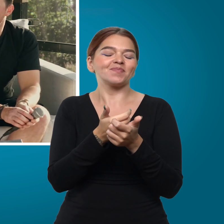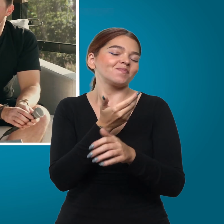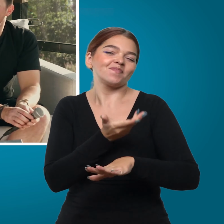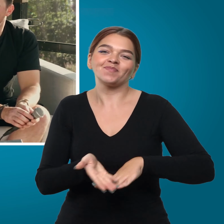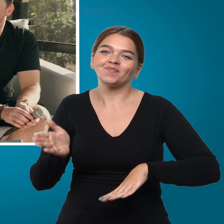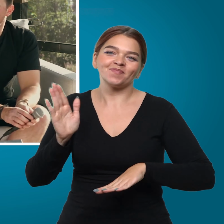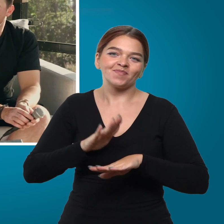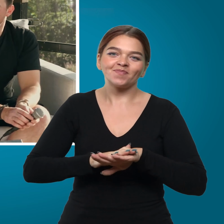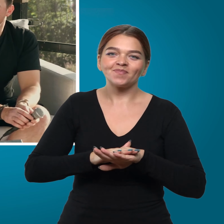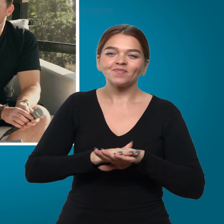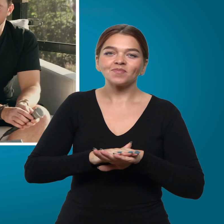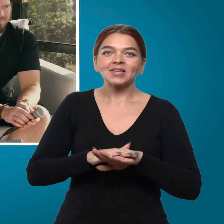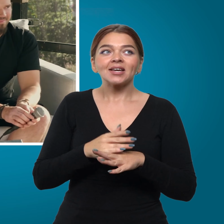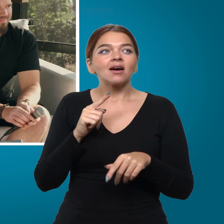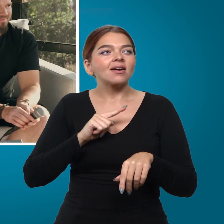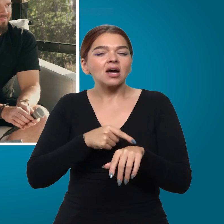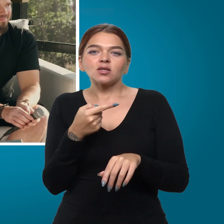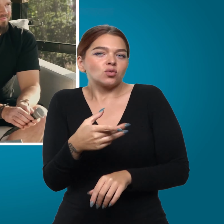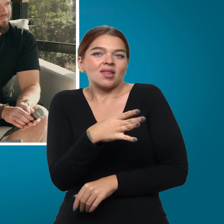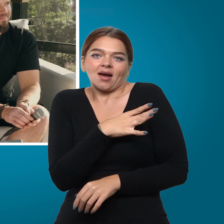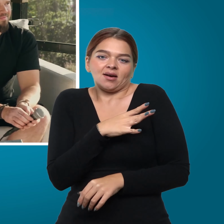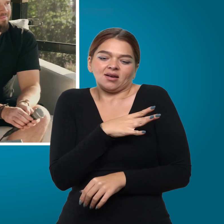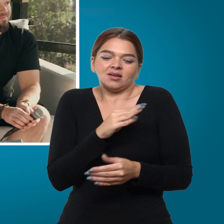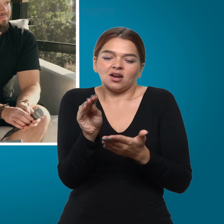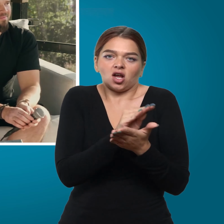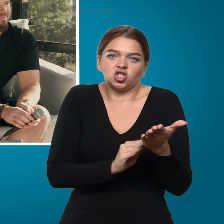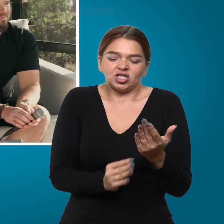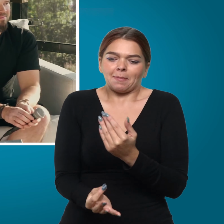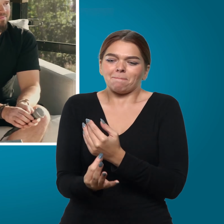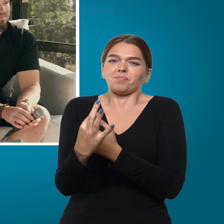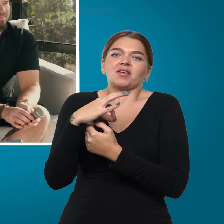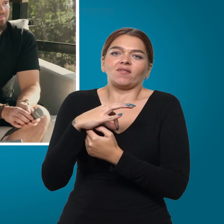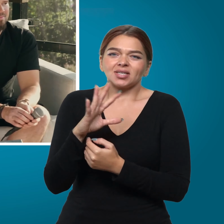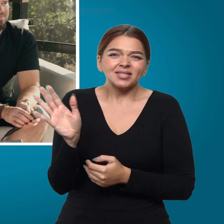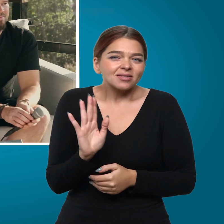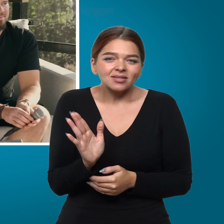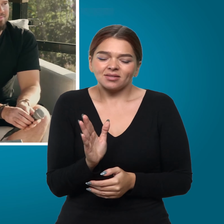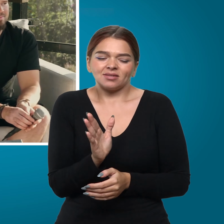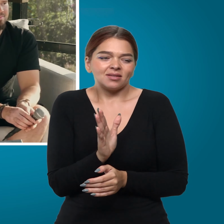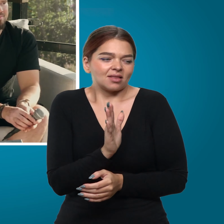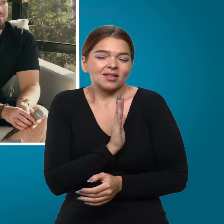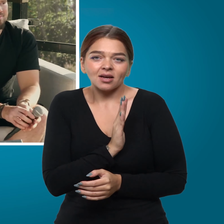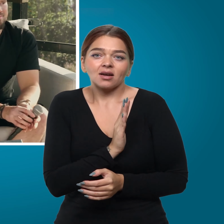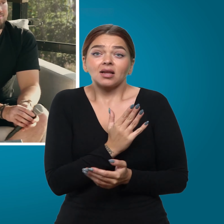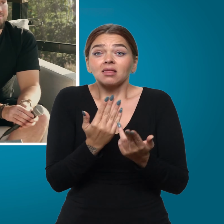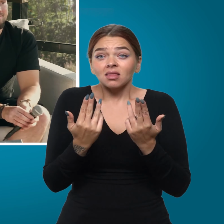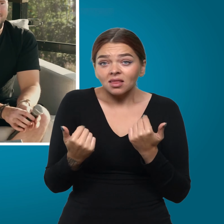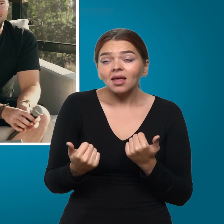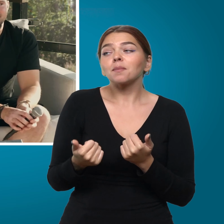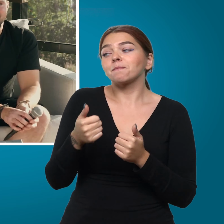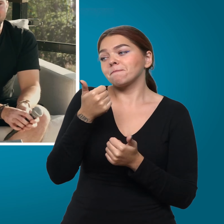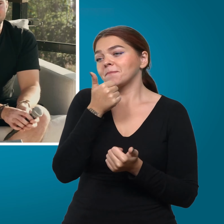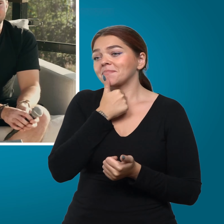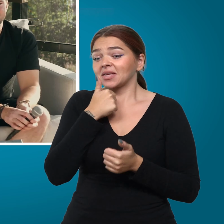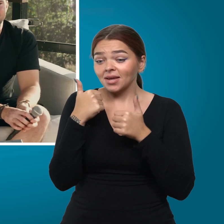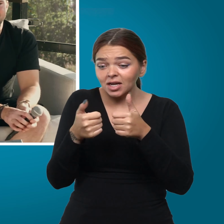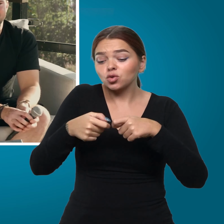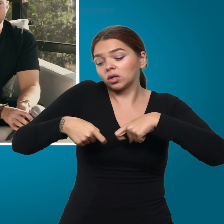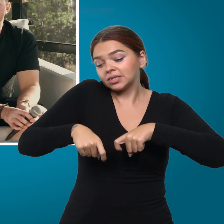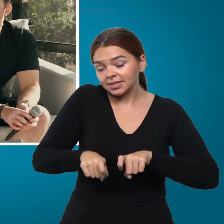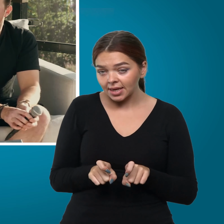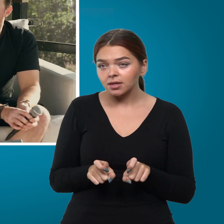nežinau, man yra sudėtinga laikytis dienotvarkės, rutinos, tuo labiau, kad kartais tu negali